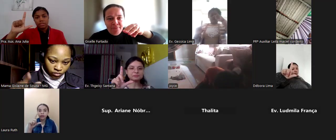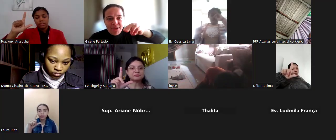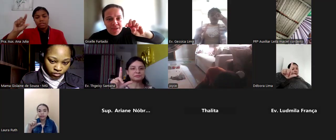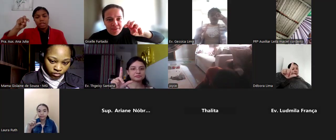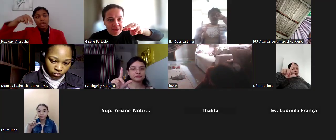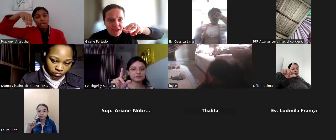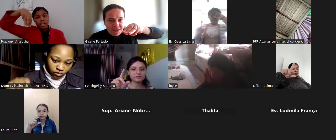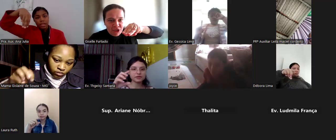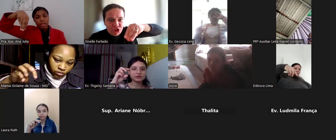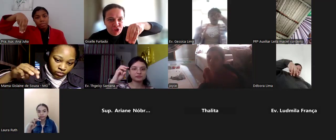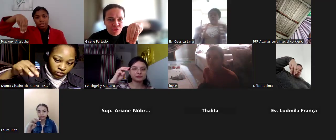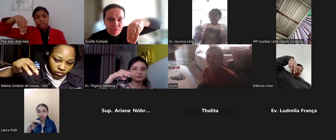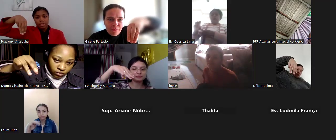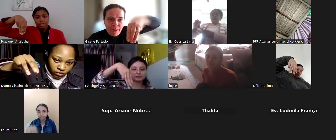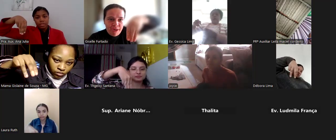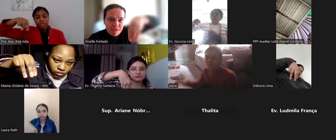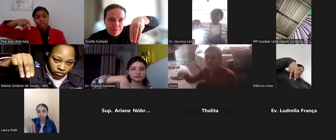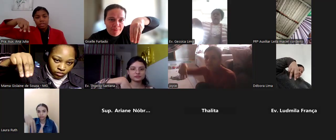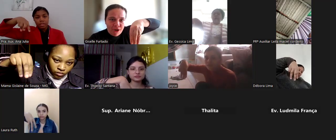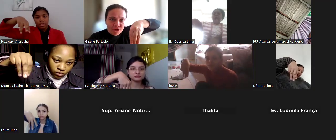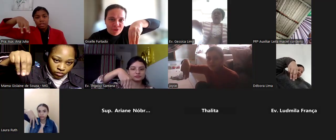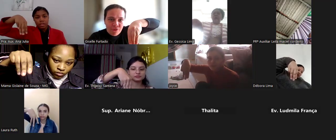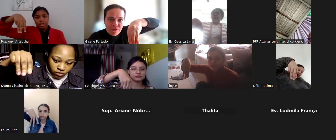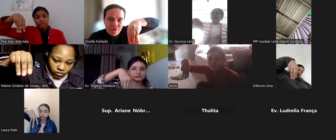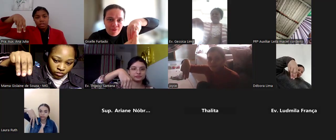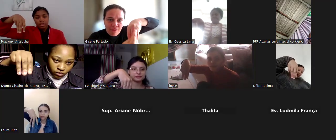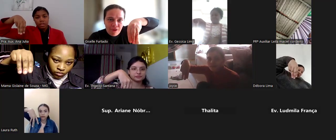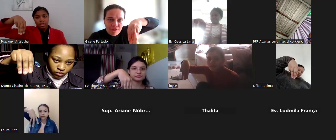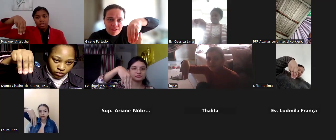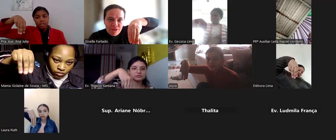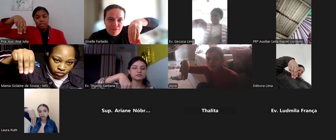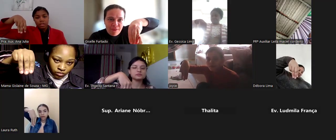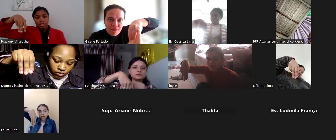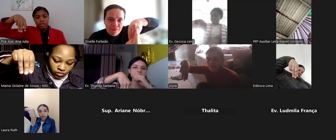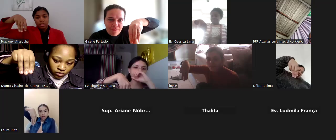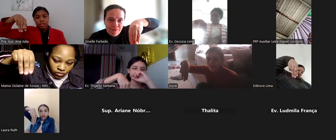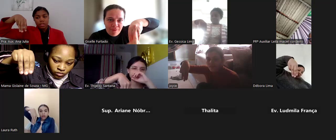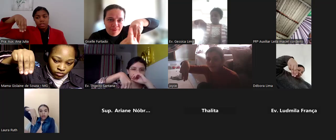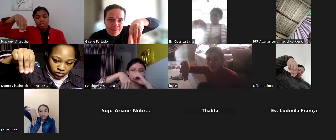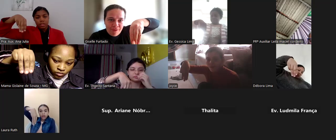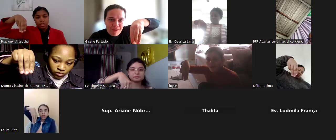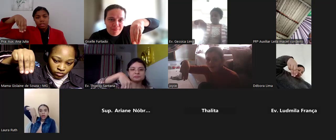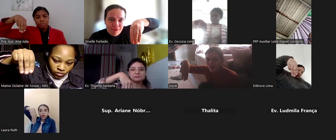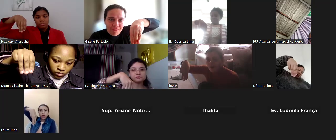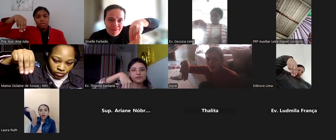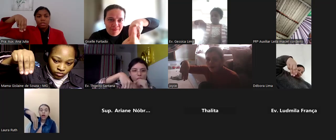M. 3 dedinhos, perninhas para baixo. Ó, é o desenho do M, ó. M.